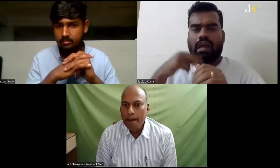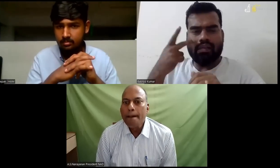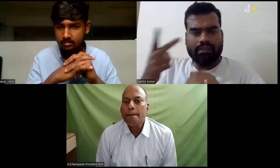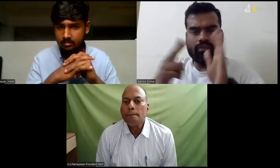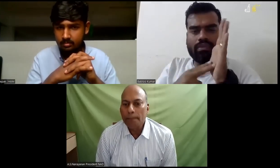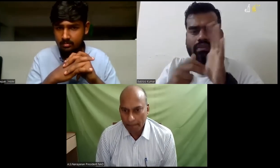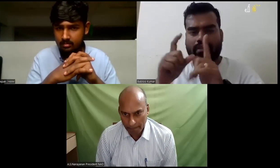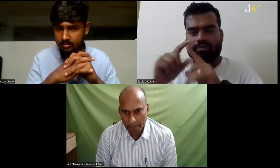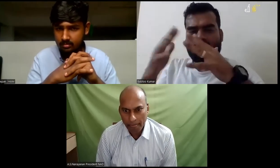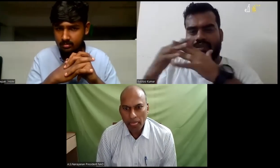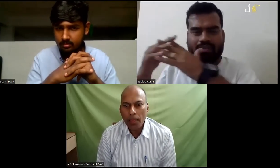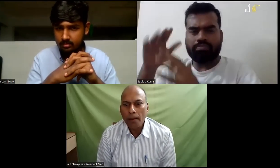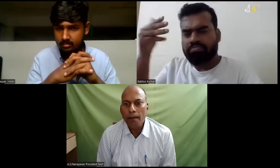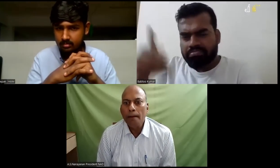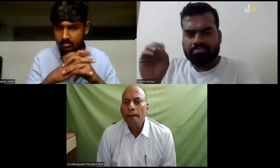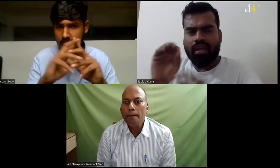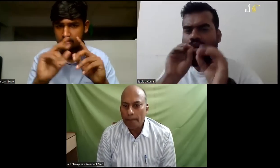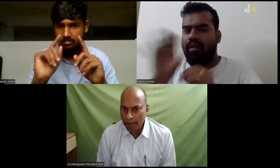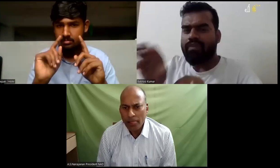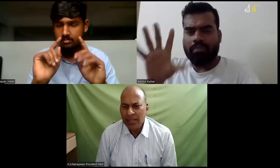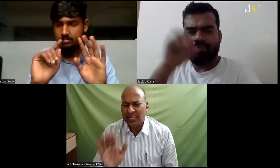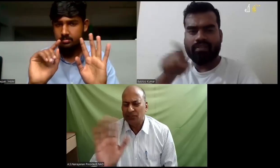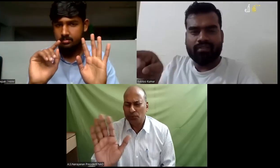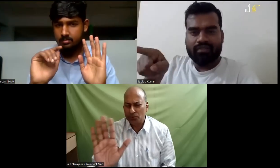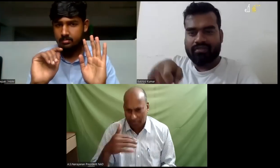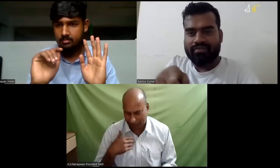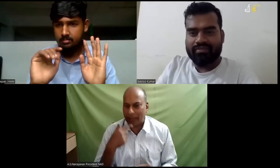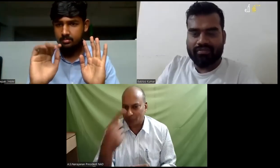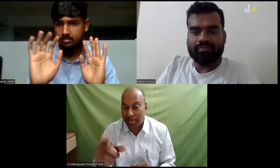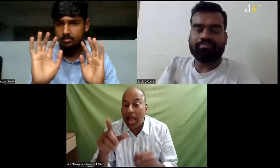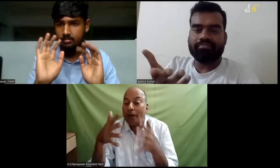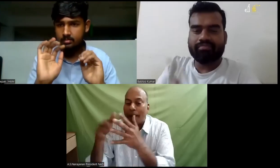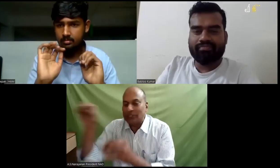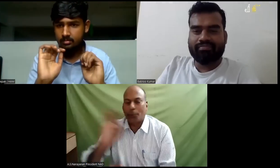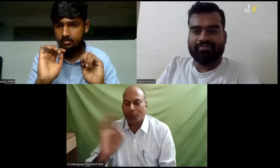మరి గ్లోబల్ కావాలి కాబట్టి ఇంకా వెళ్ళగలరా ఓకే